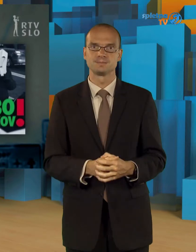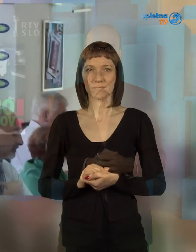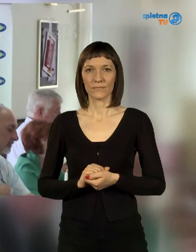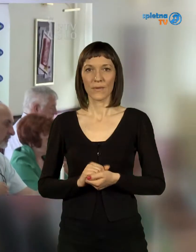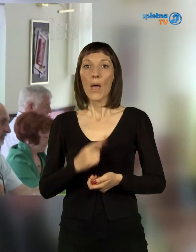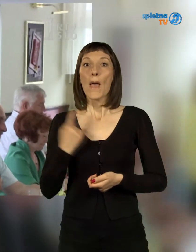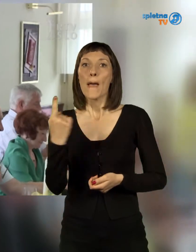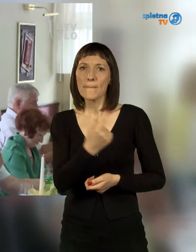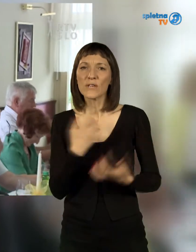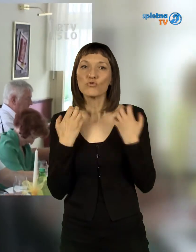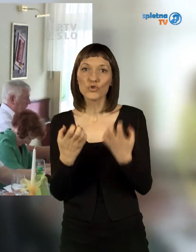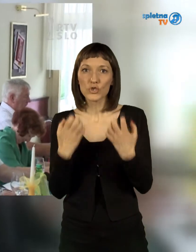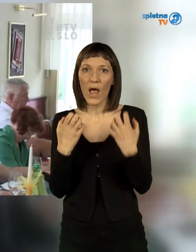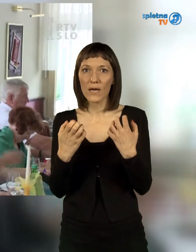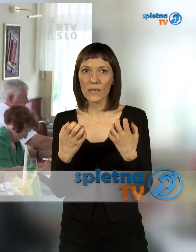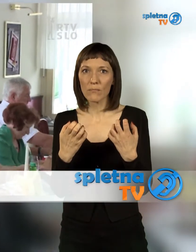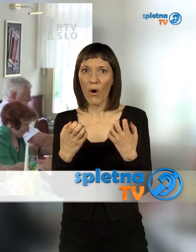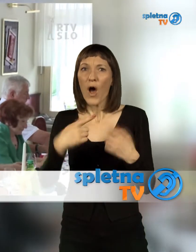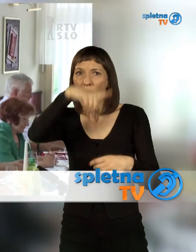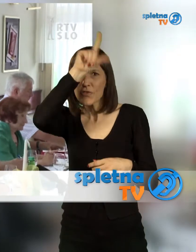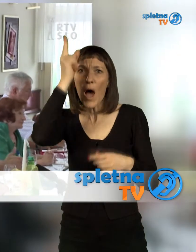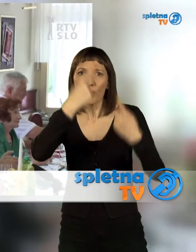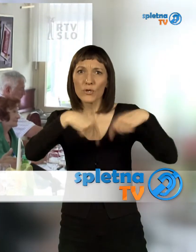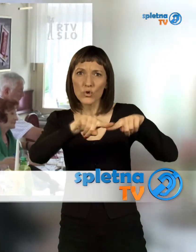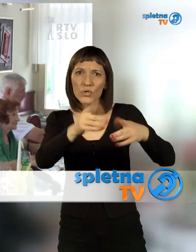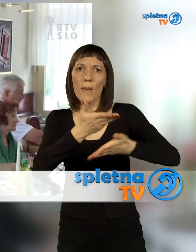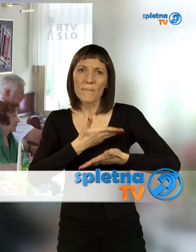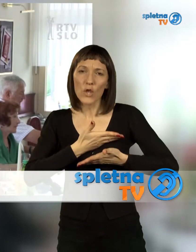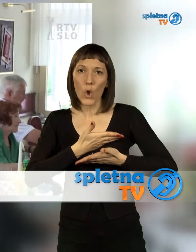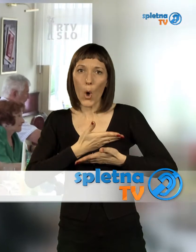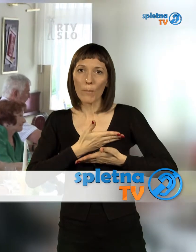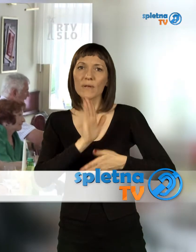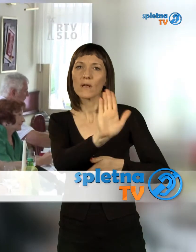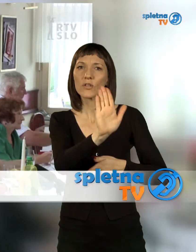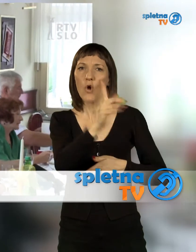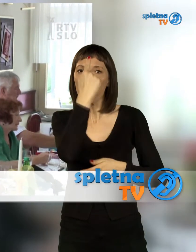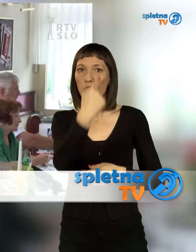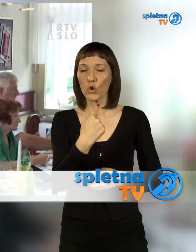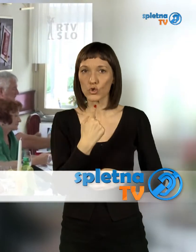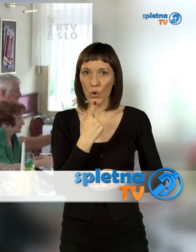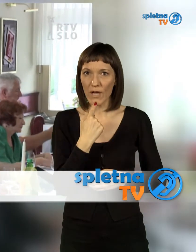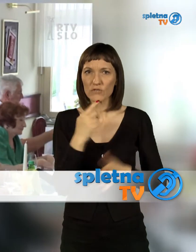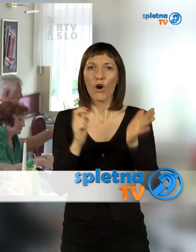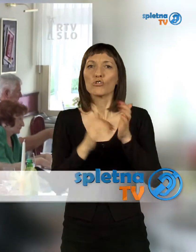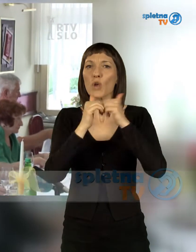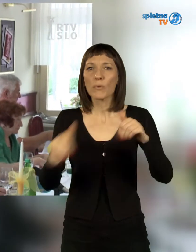Mi bi si želeli, da bi ljudje zopet pridobili svoje dostojanstvo, zlasti